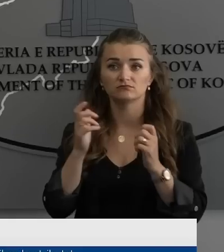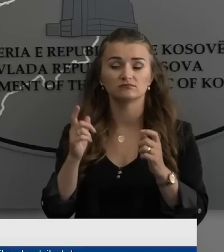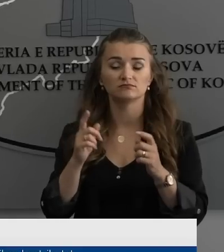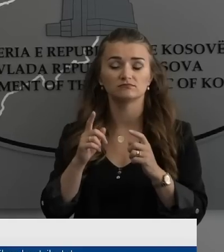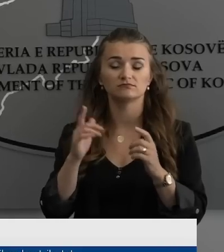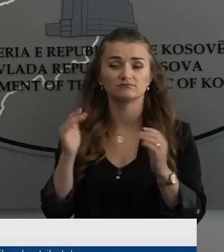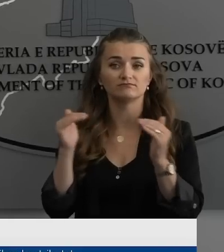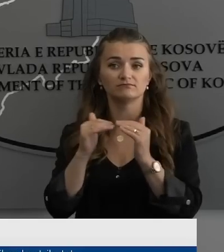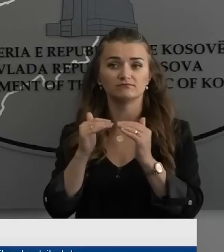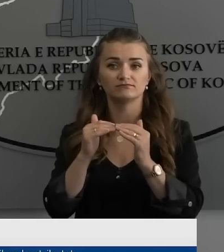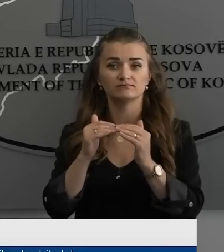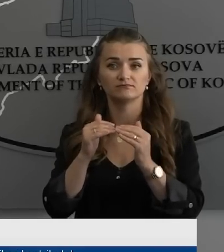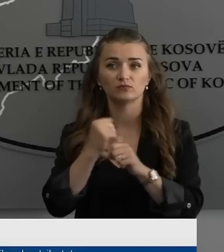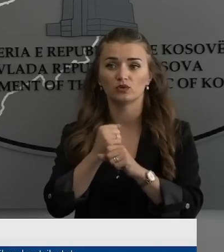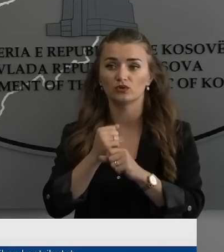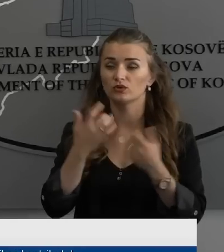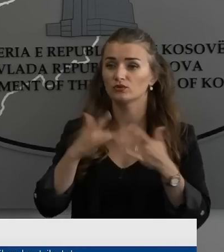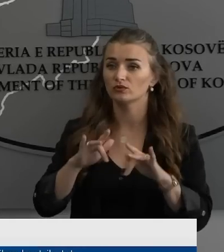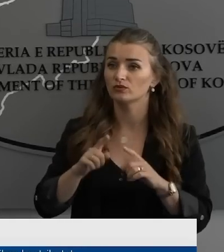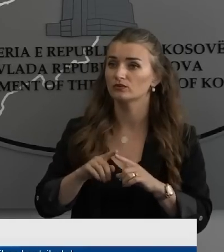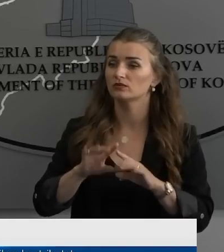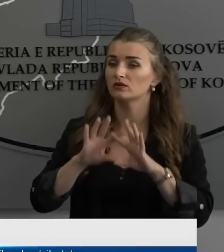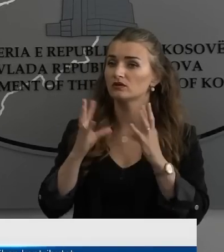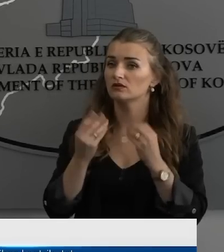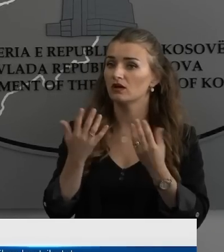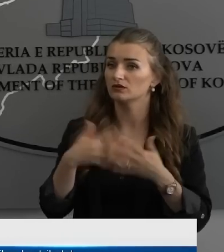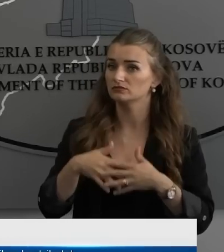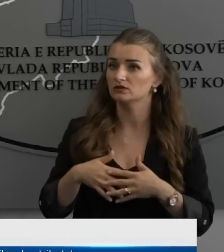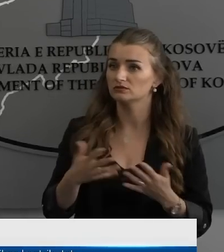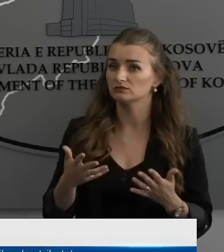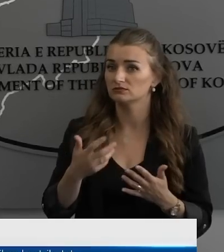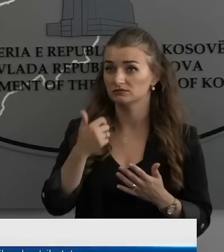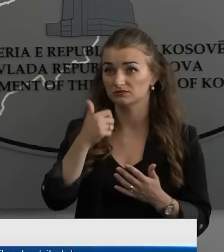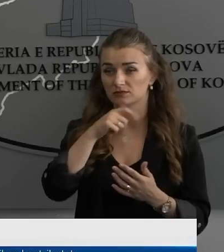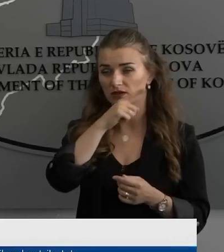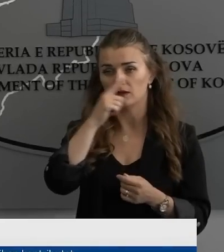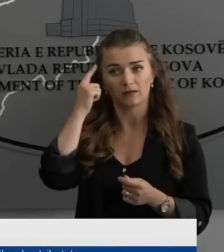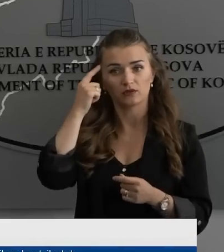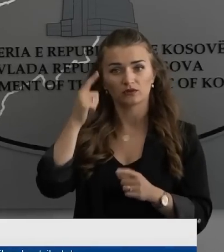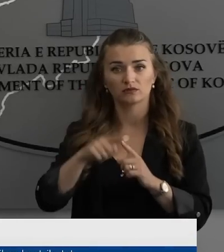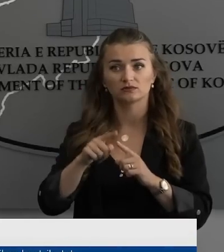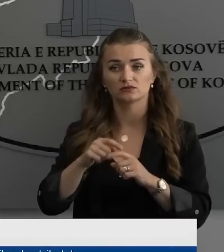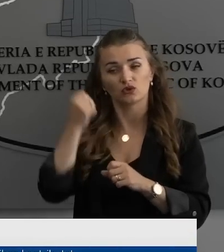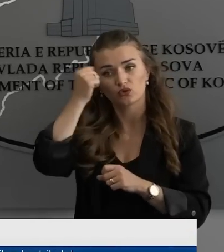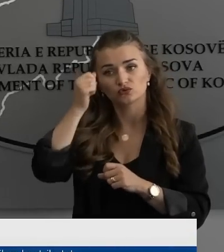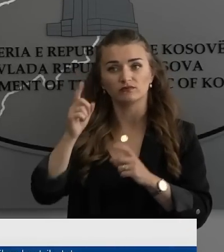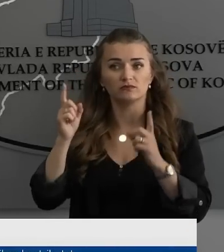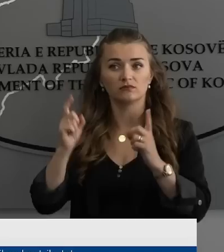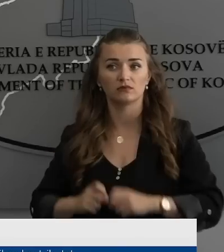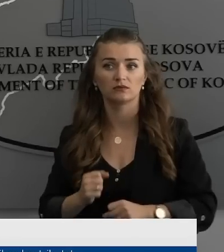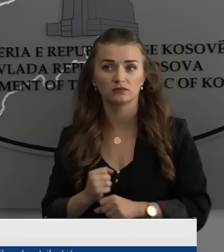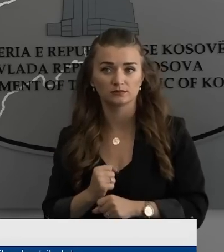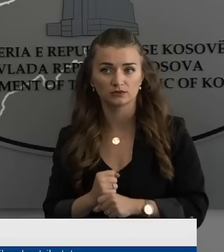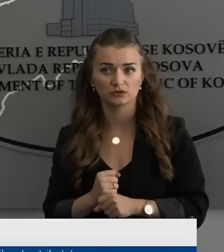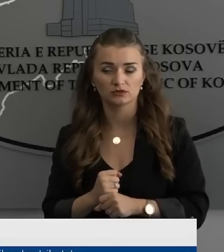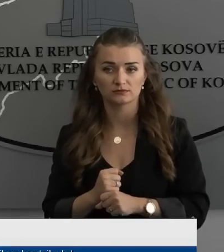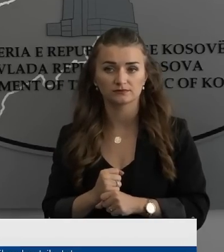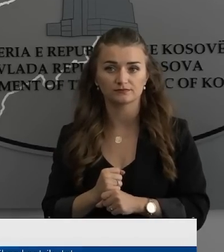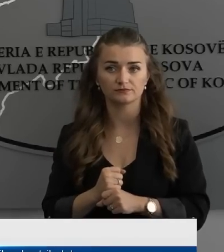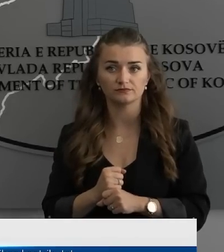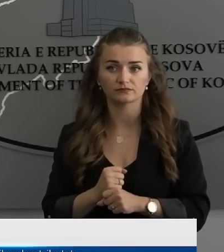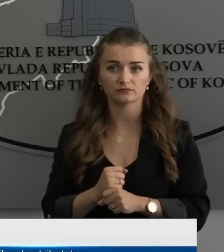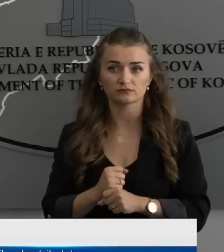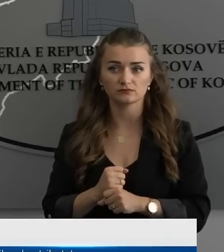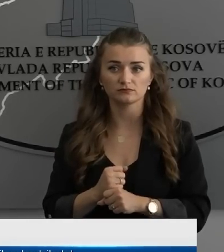implodoj, të krijoj një vakum që e bën Kosovën jo funksionale, dështuan. Pastaj, në vend se të marrin